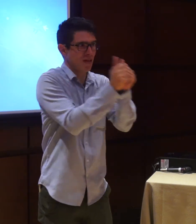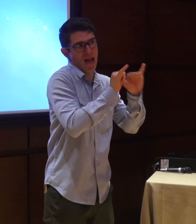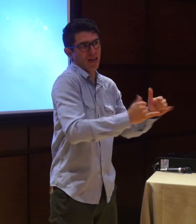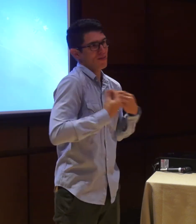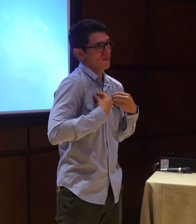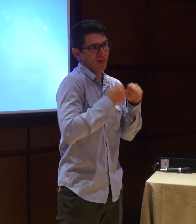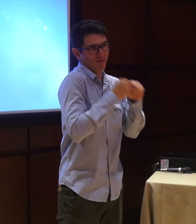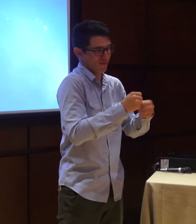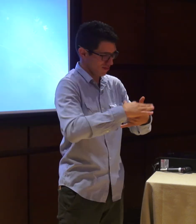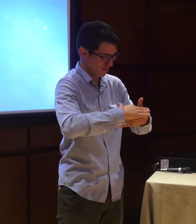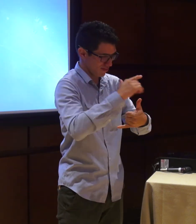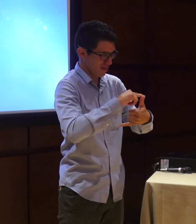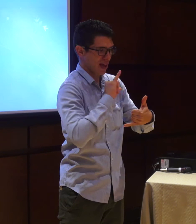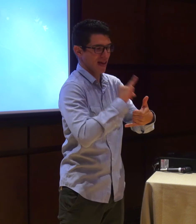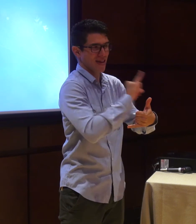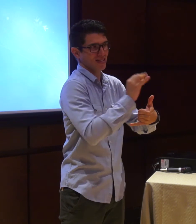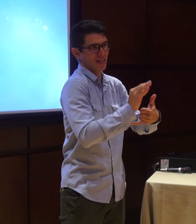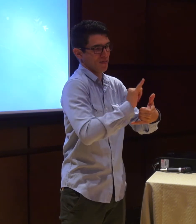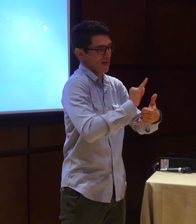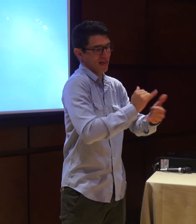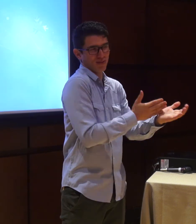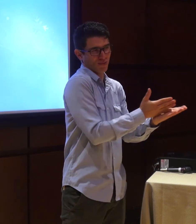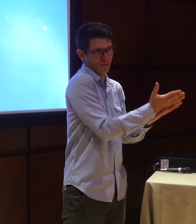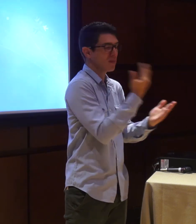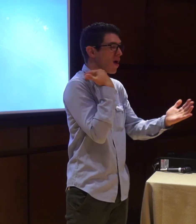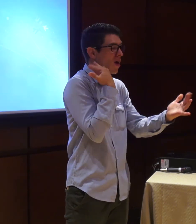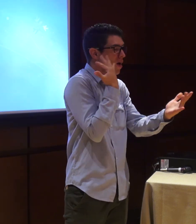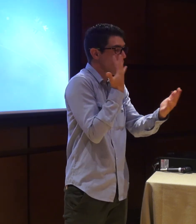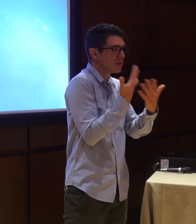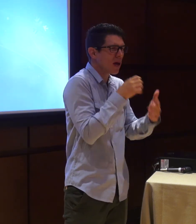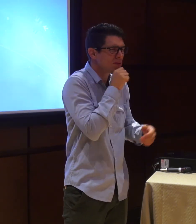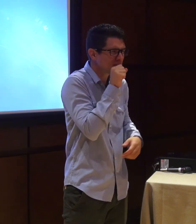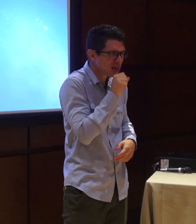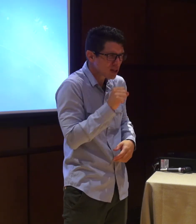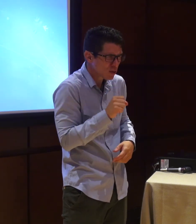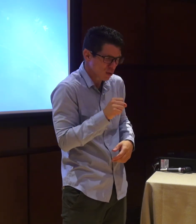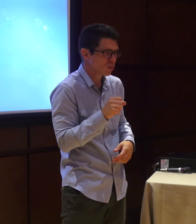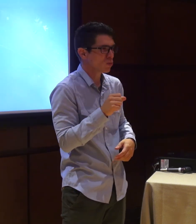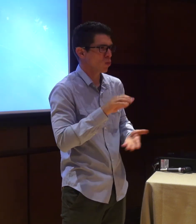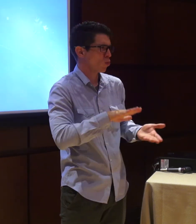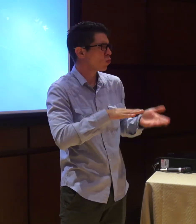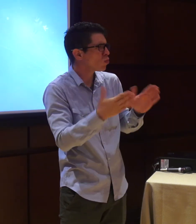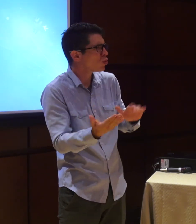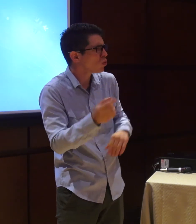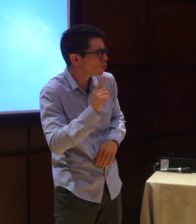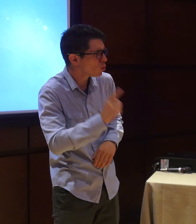porque pues allá fue donde él se inspiró, donde siempre vivió, toda su vida estuvo allí hasta volverse